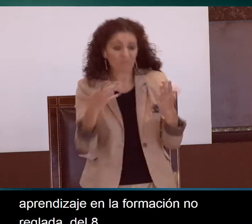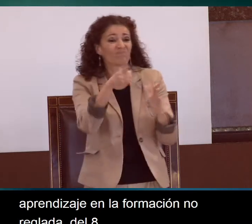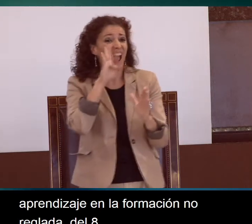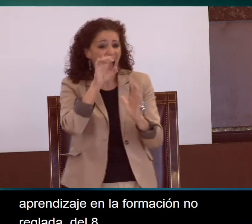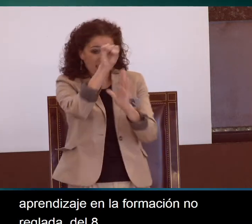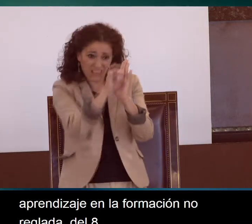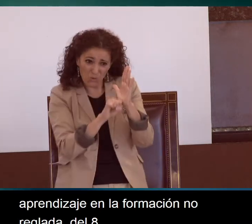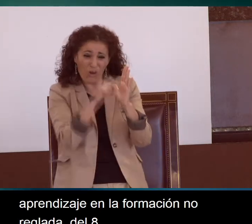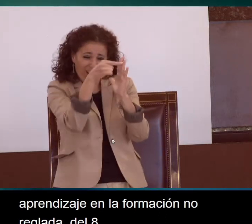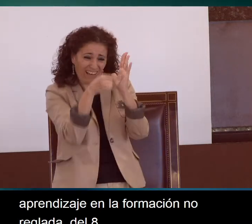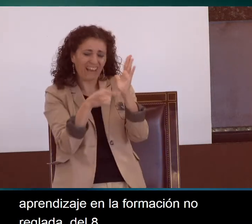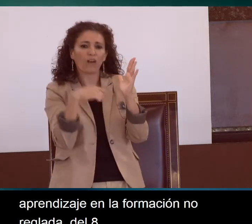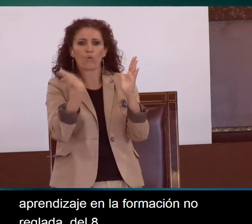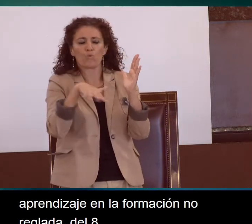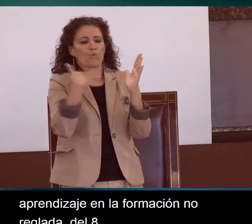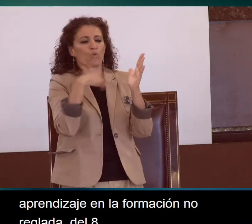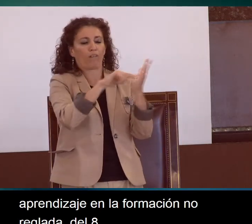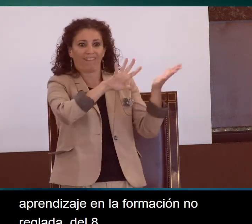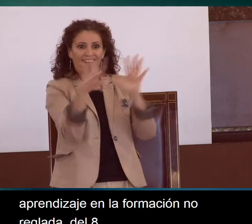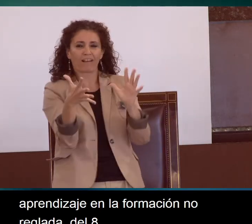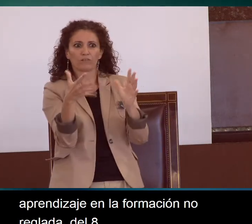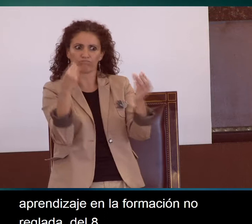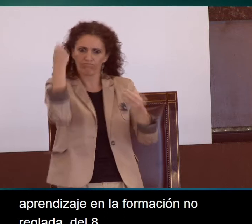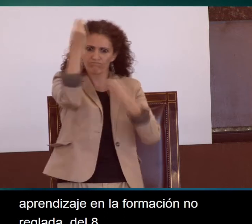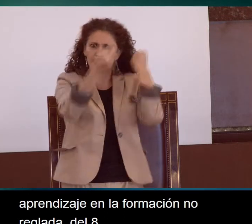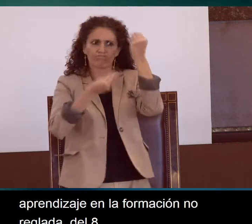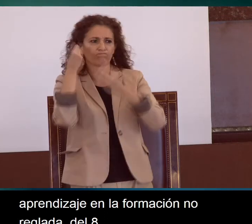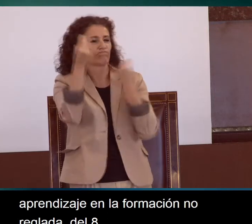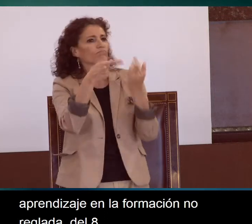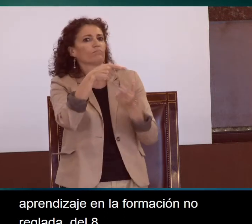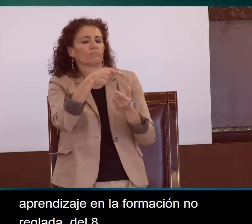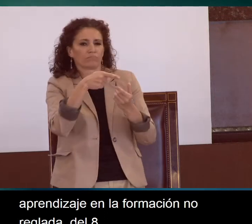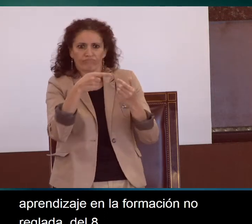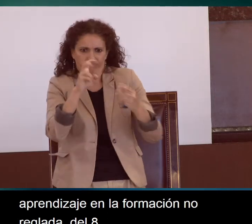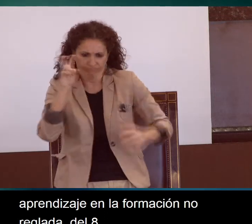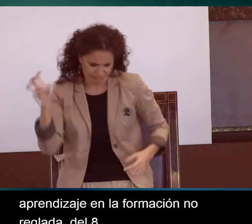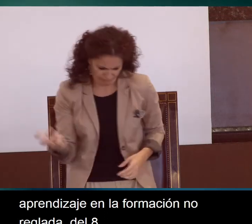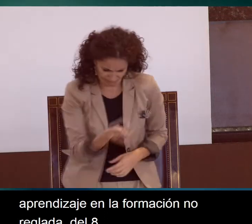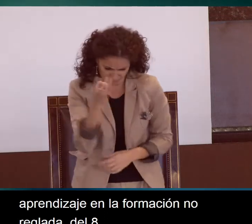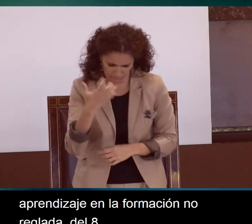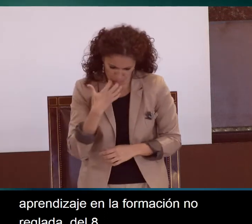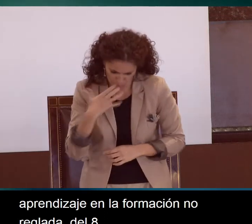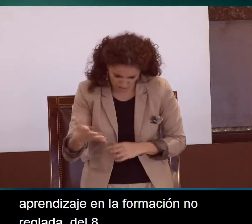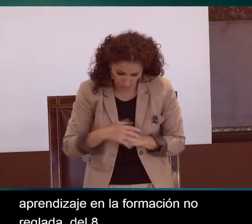signos. Con respecto a ese articulado, es verdad que se mencionan muchos aspectos en los que hay que